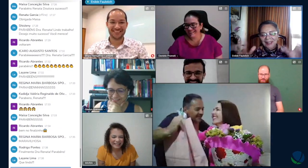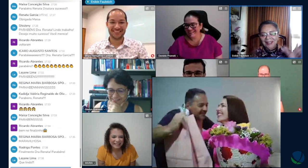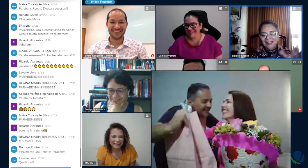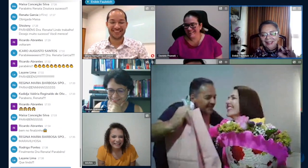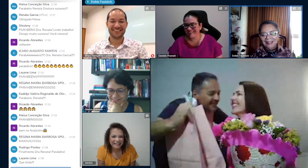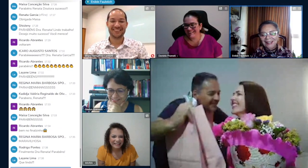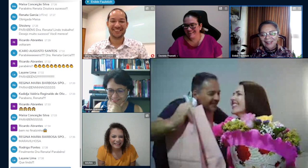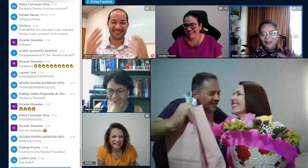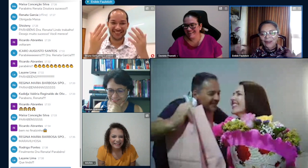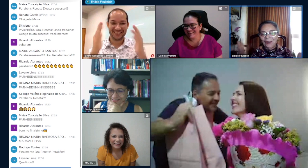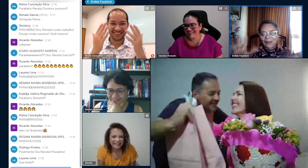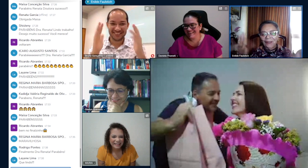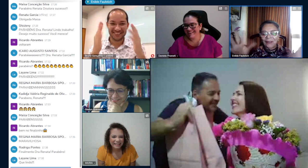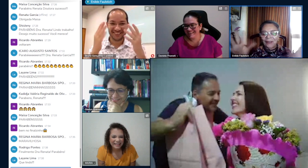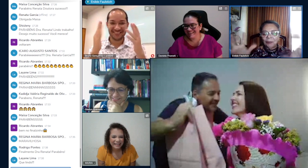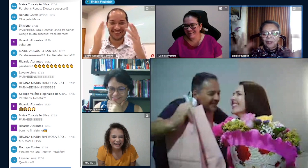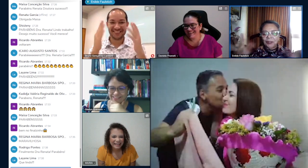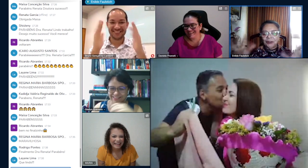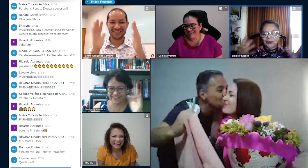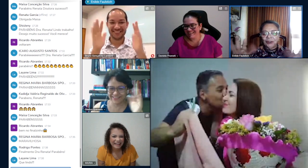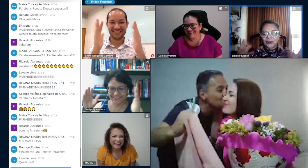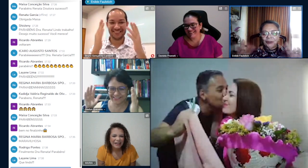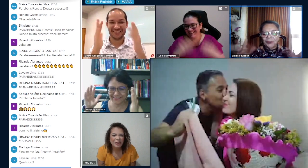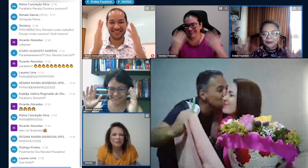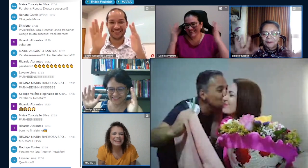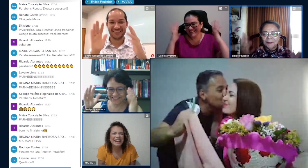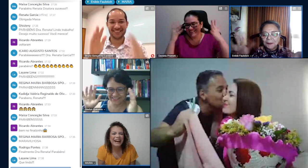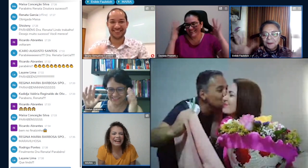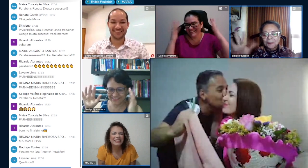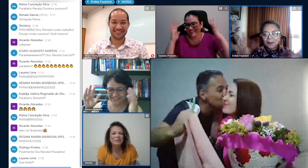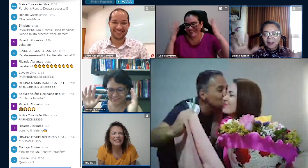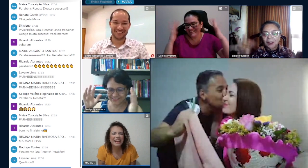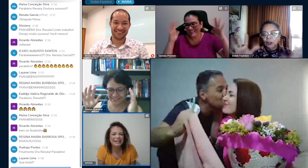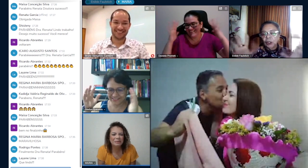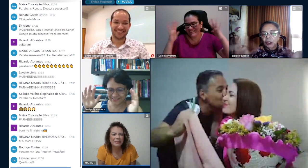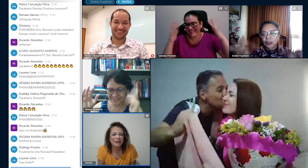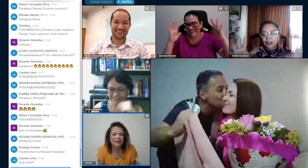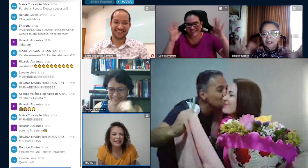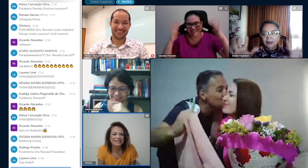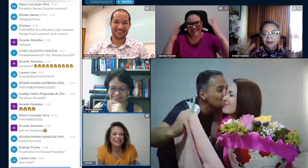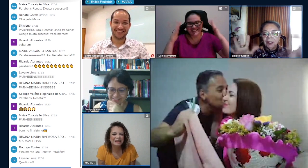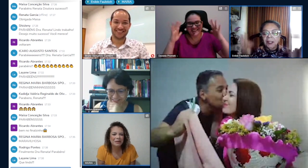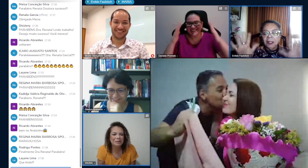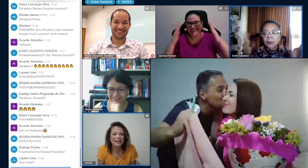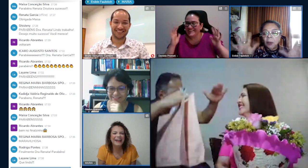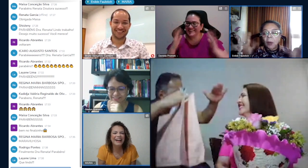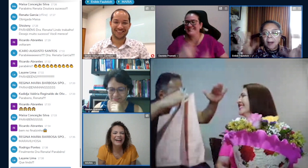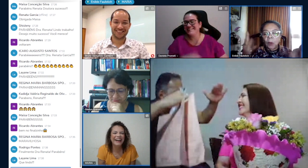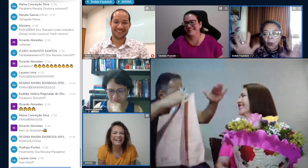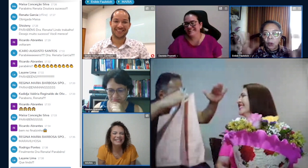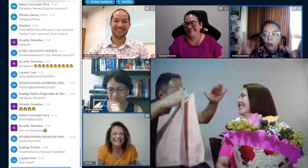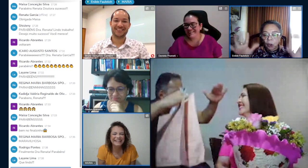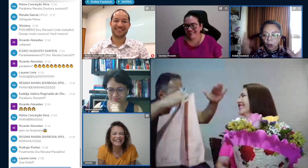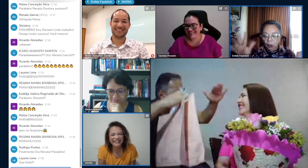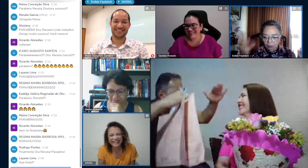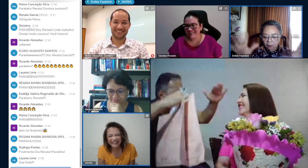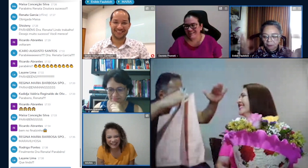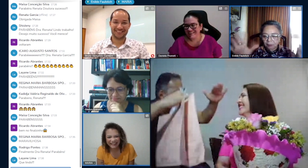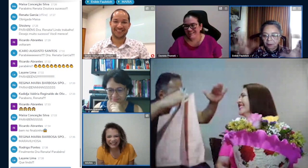Muito bem. Oh, que bonitinho. Obrigada, parabéns. Ele tá lindo, meu